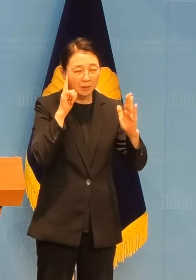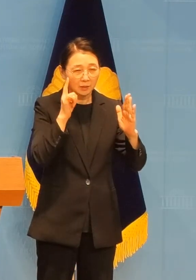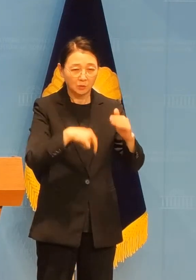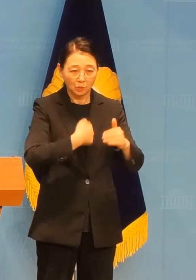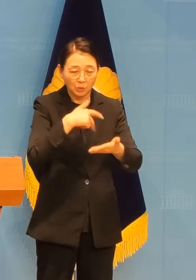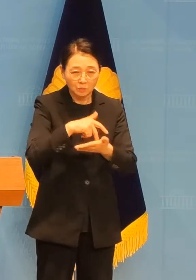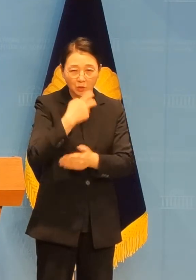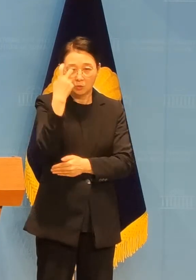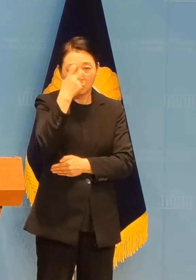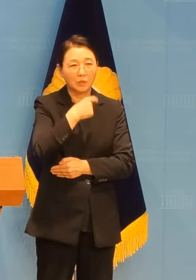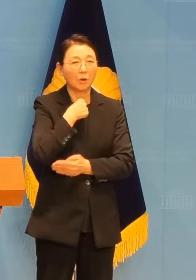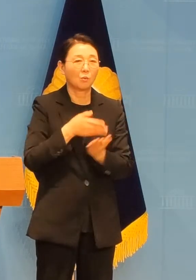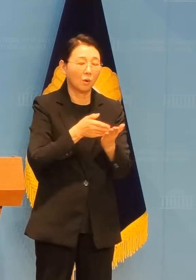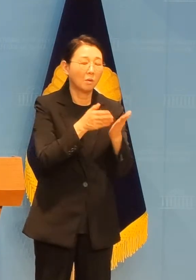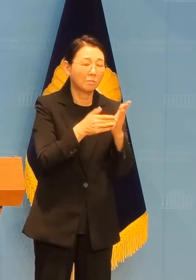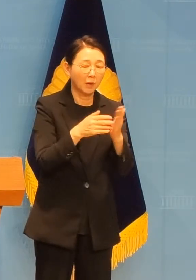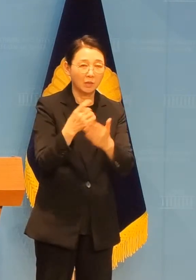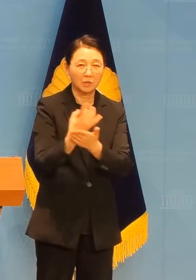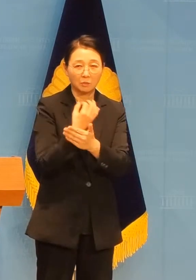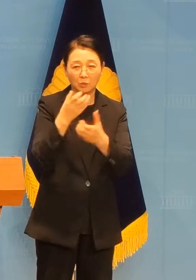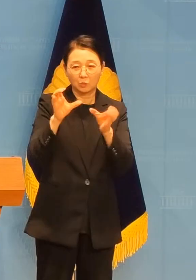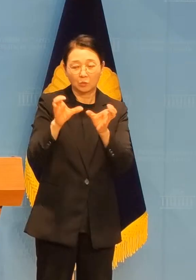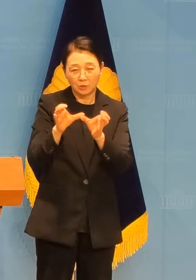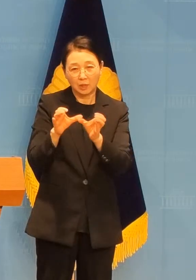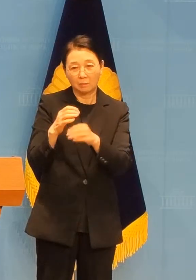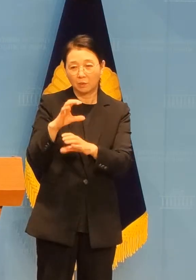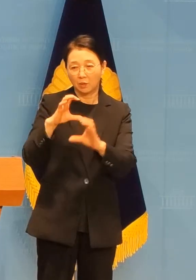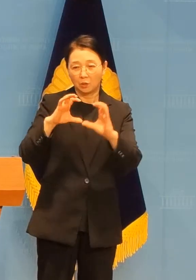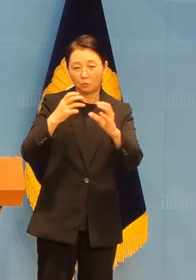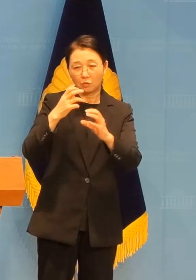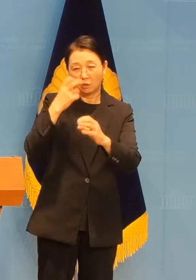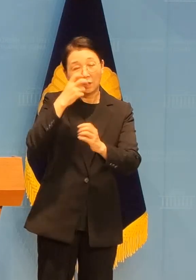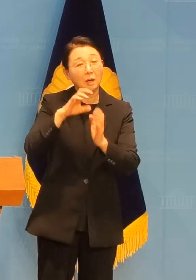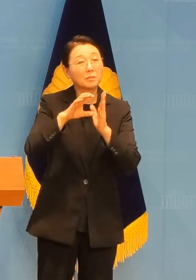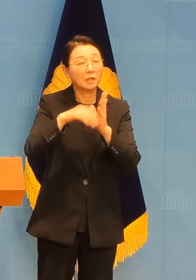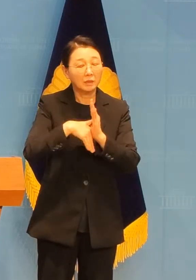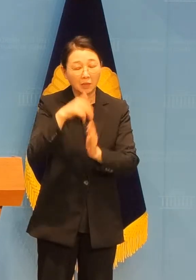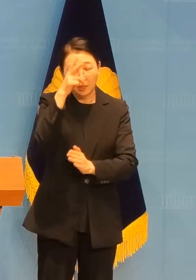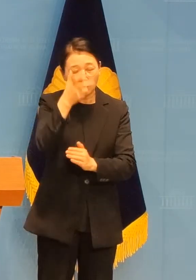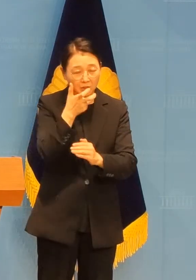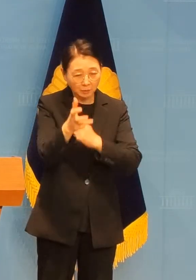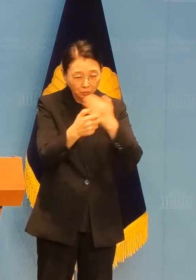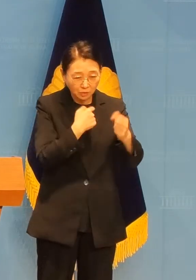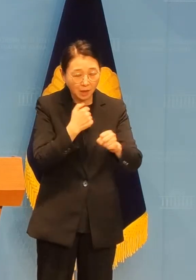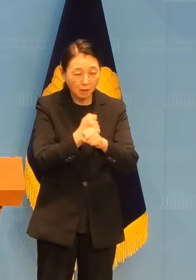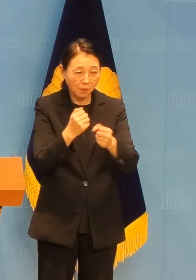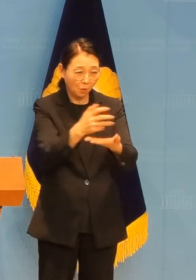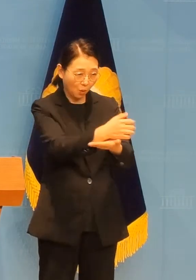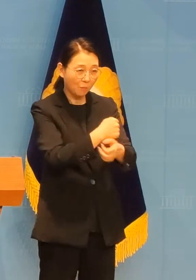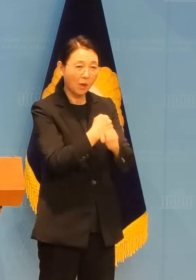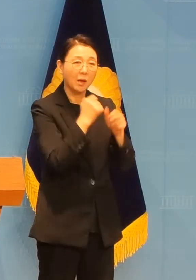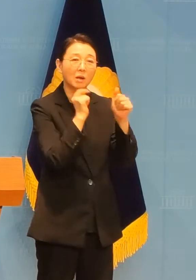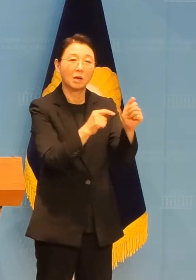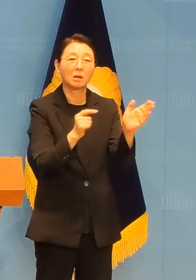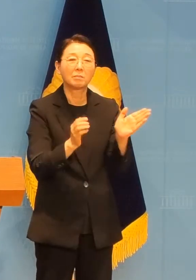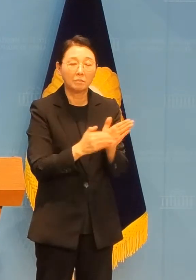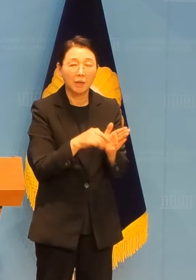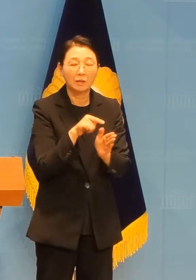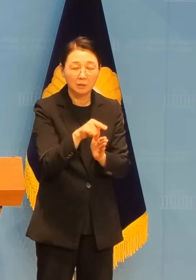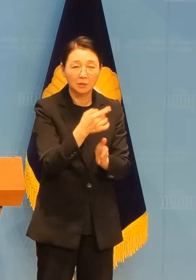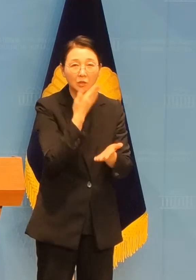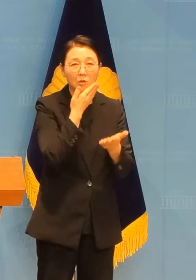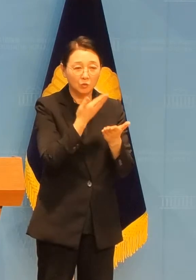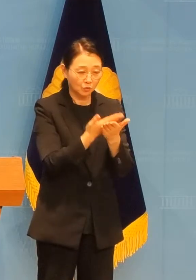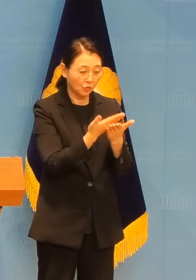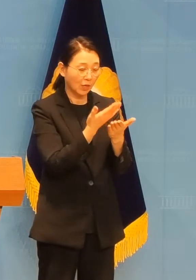지속적으로 요구하고 기본소득당이 지난 국정감사에서 경찰의 압수수색을 해서라도 확보하라 촉구했던 핵심 자료